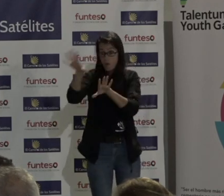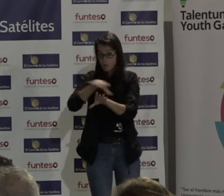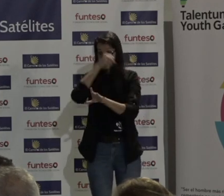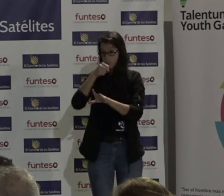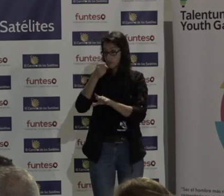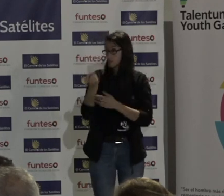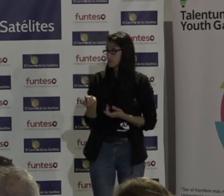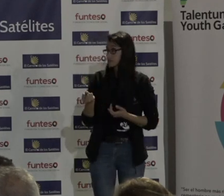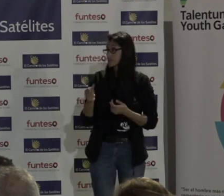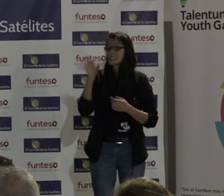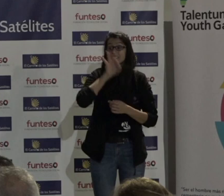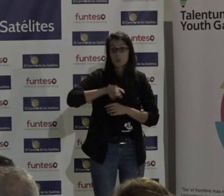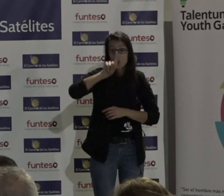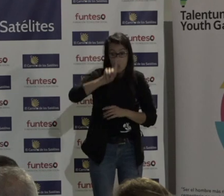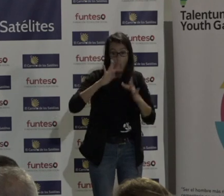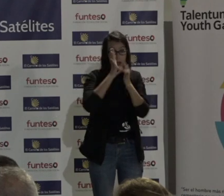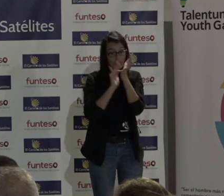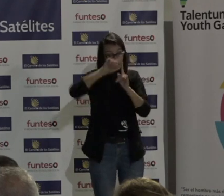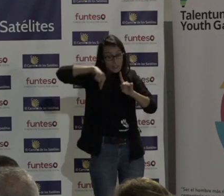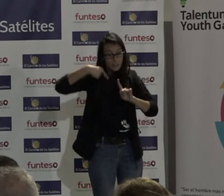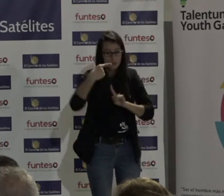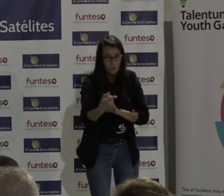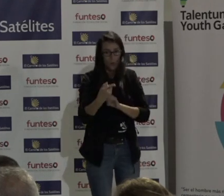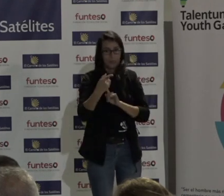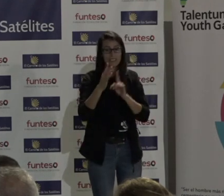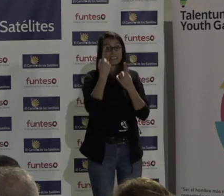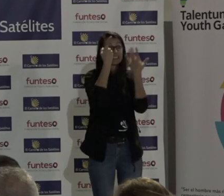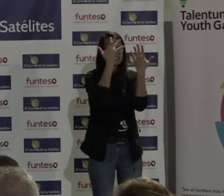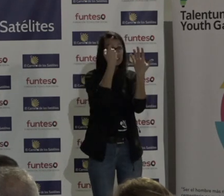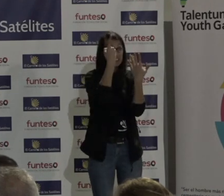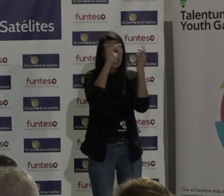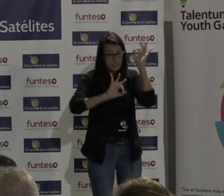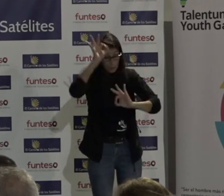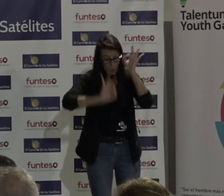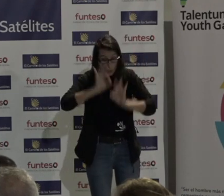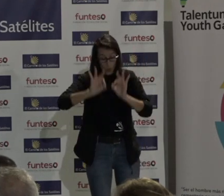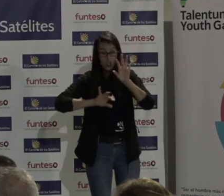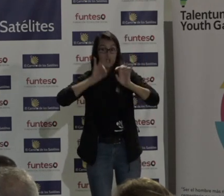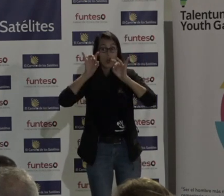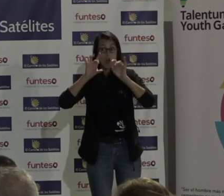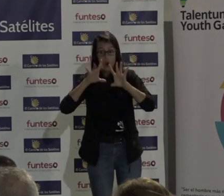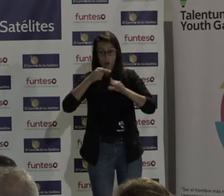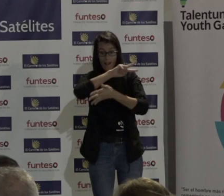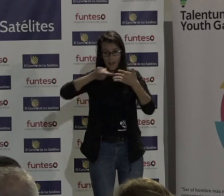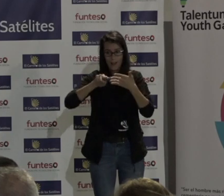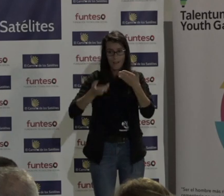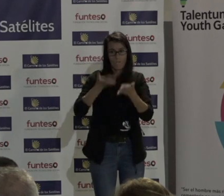después de Cristo el 60% del oro del imperio salió de Galicia y de León.